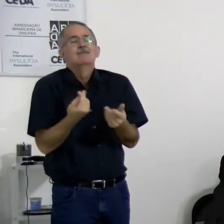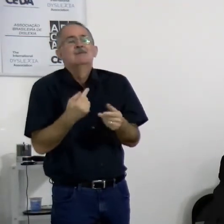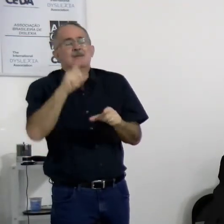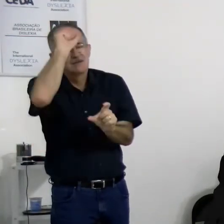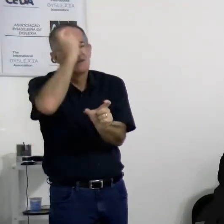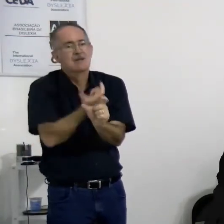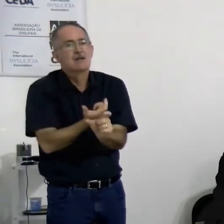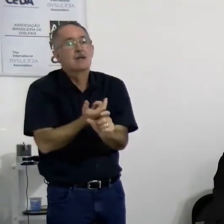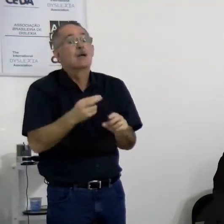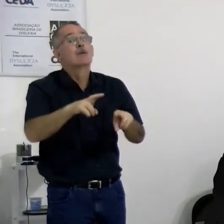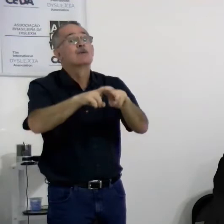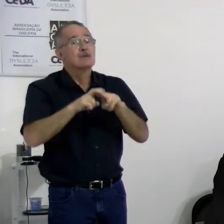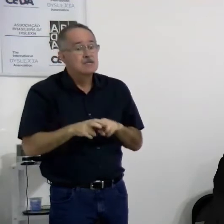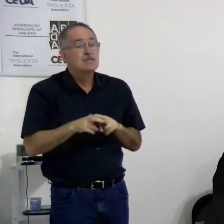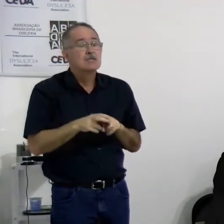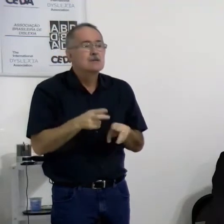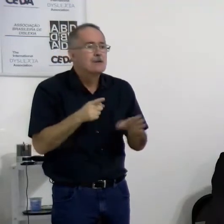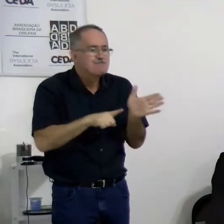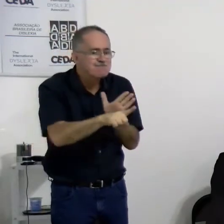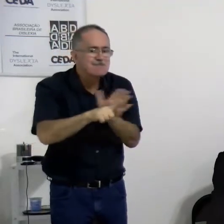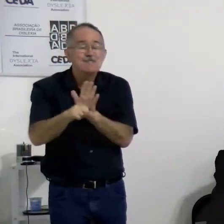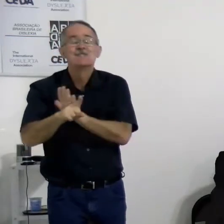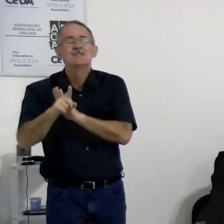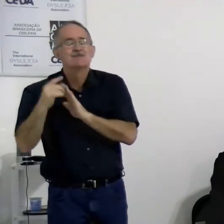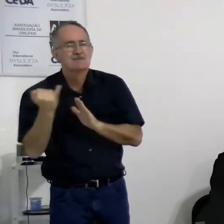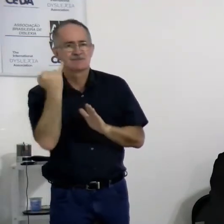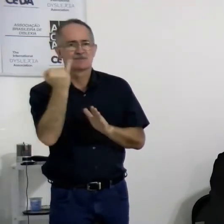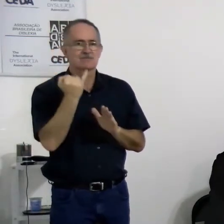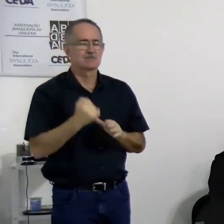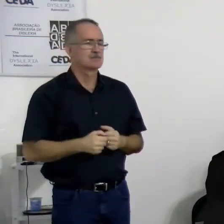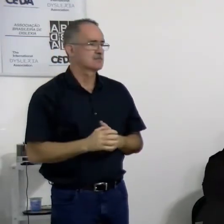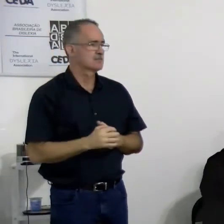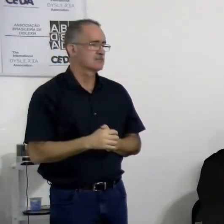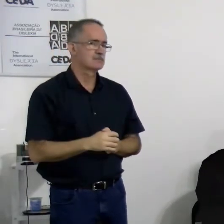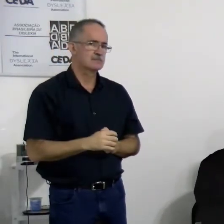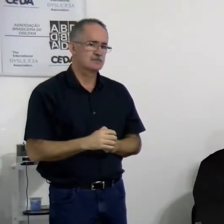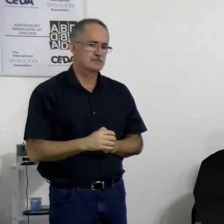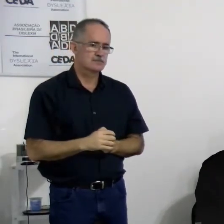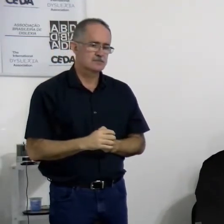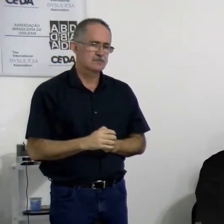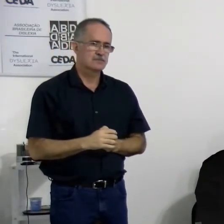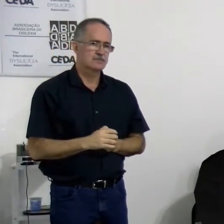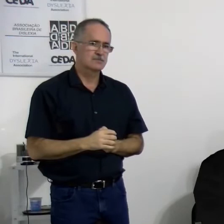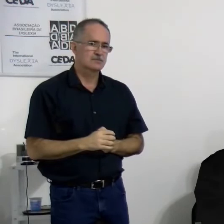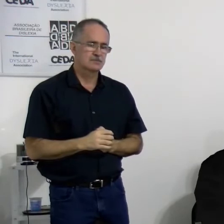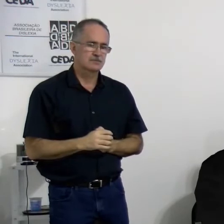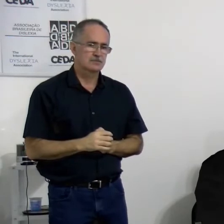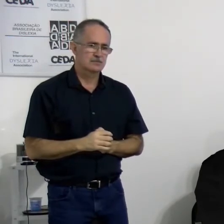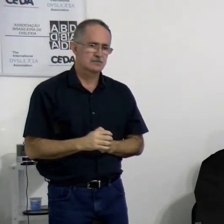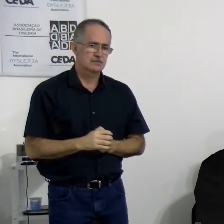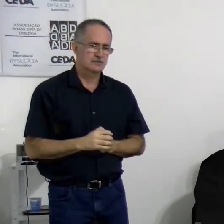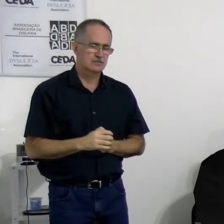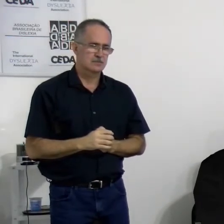essa screening tool, essa triagem, é muito importante para nós. Eu vou só explicar para ele. We are delighted to